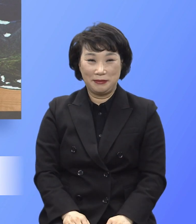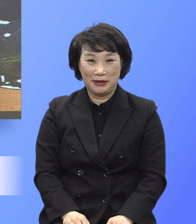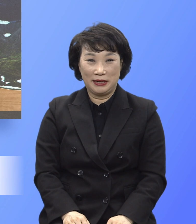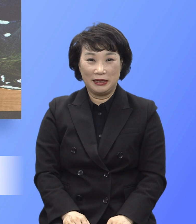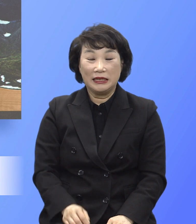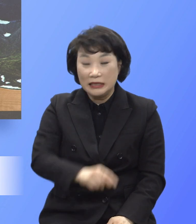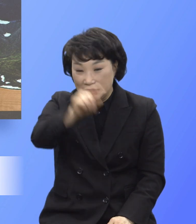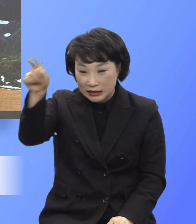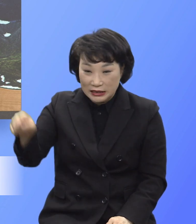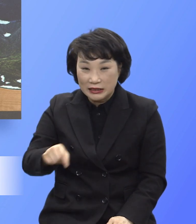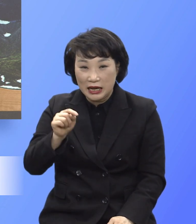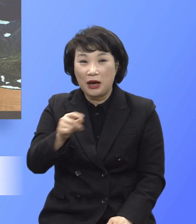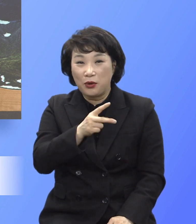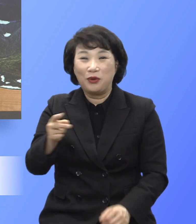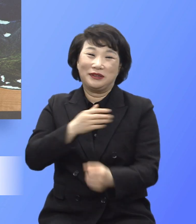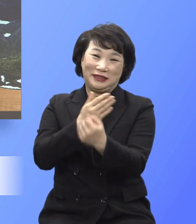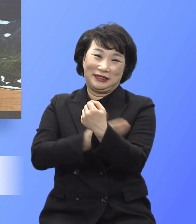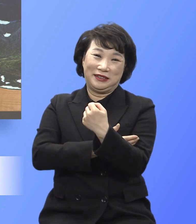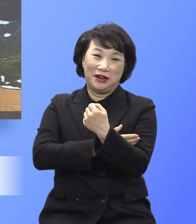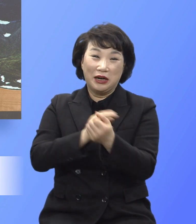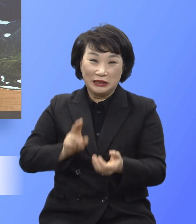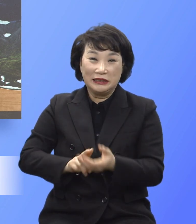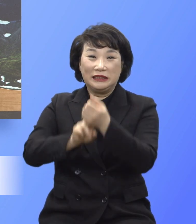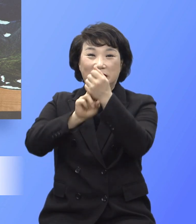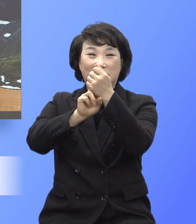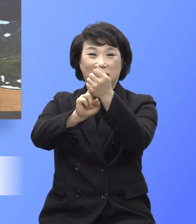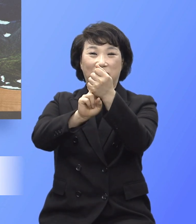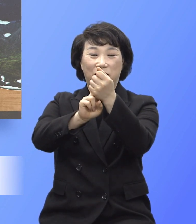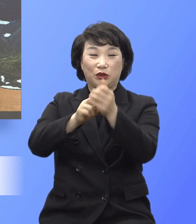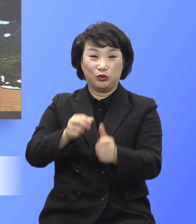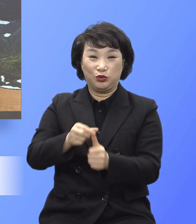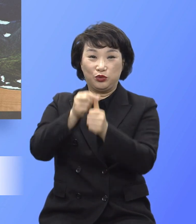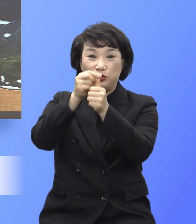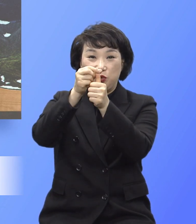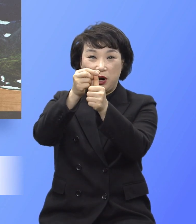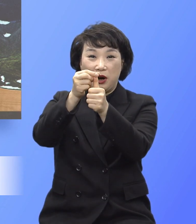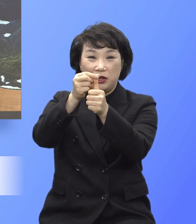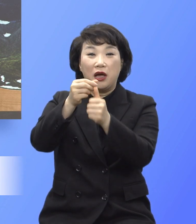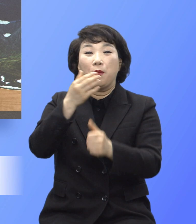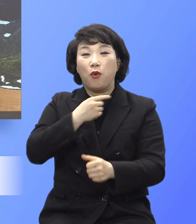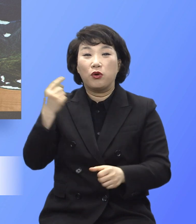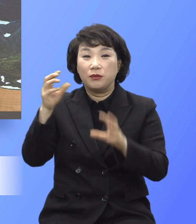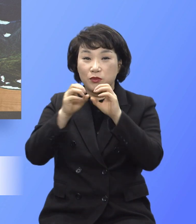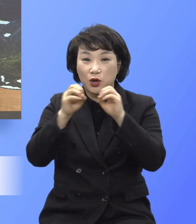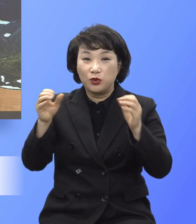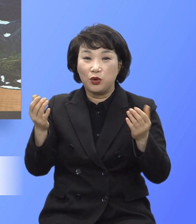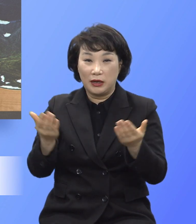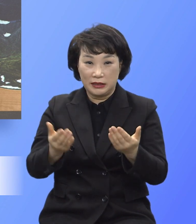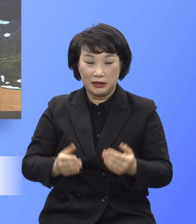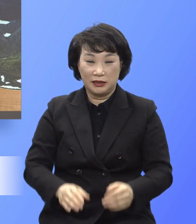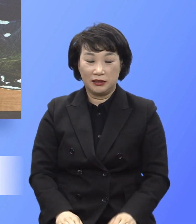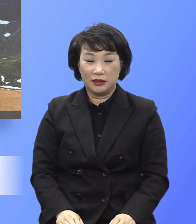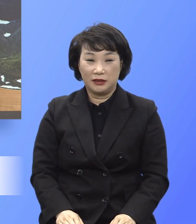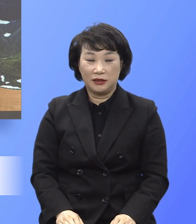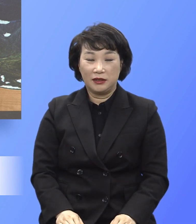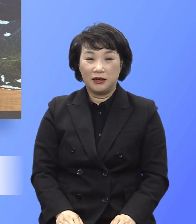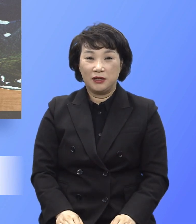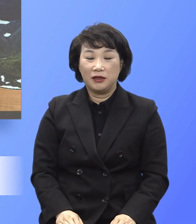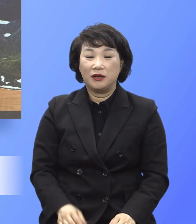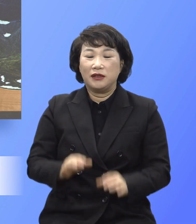이 자체가 능력이요, 이적이요, 구원이요, 복음전도요,